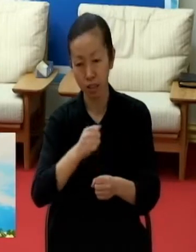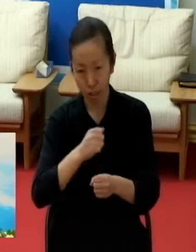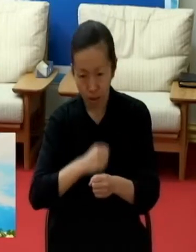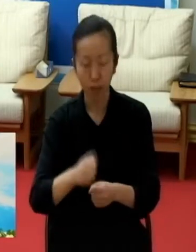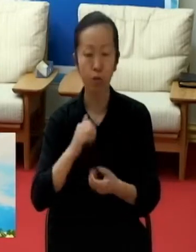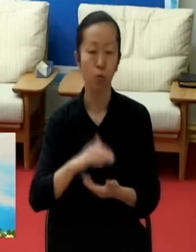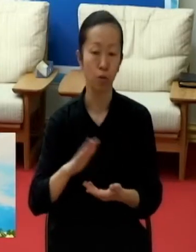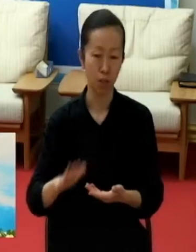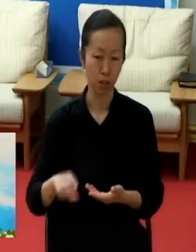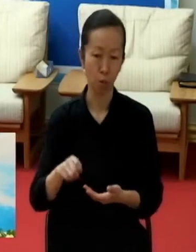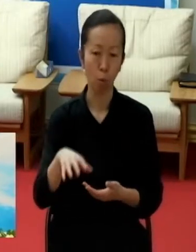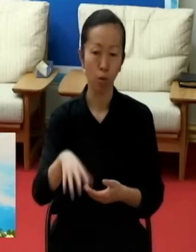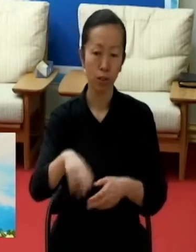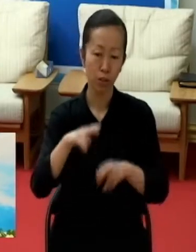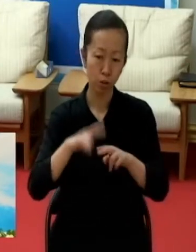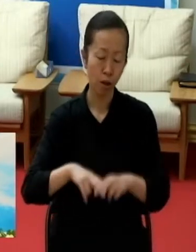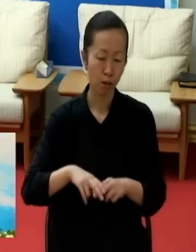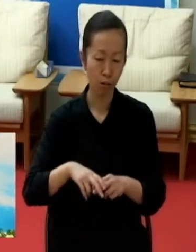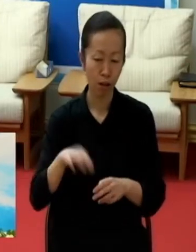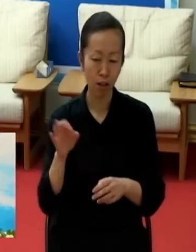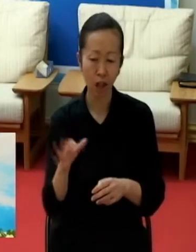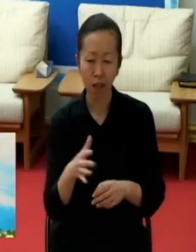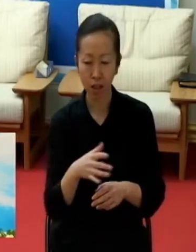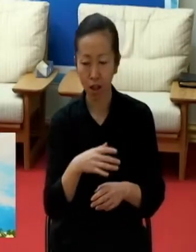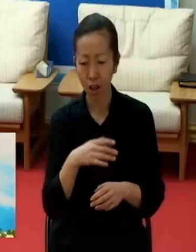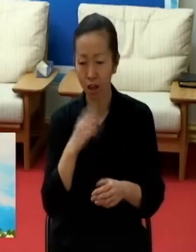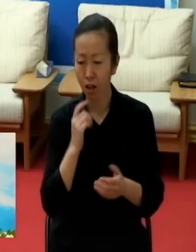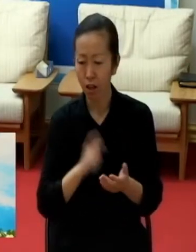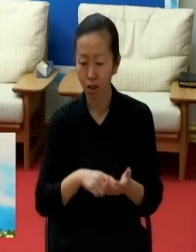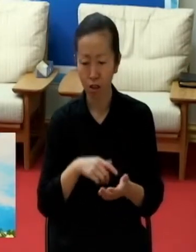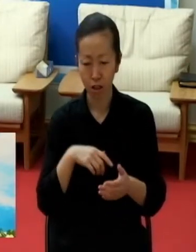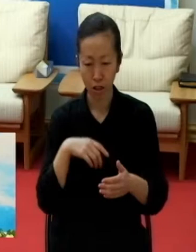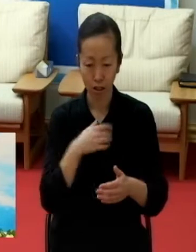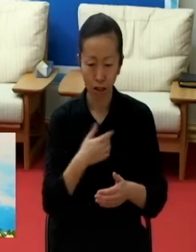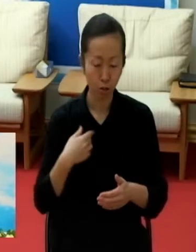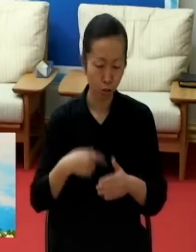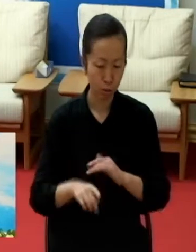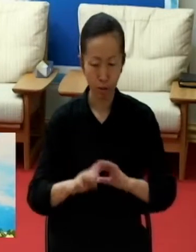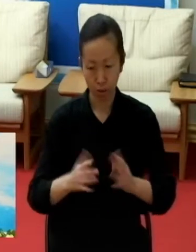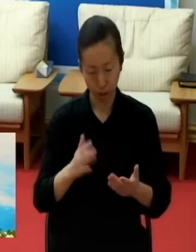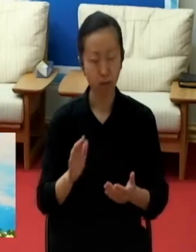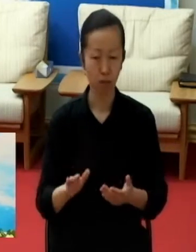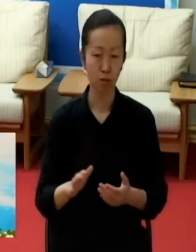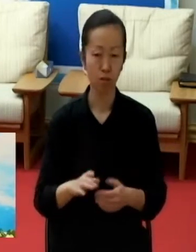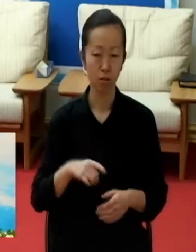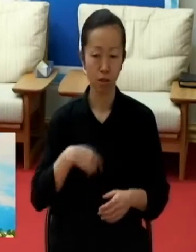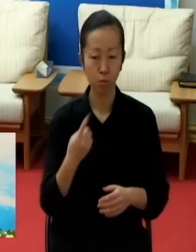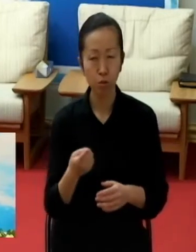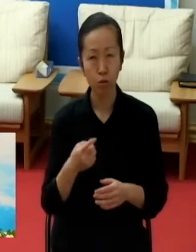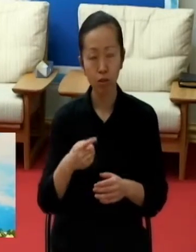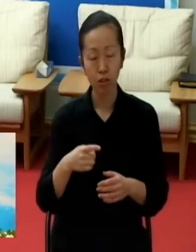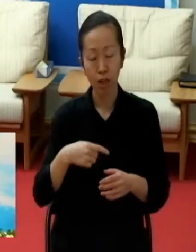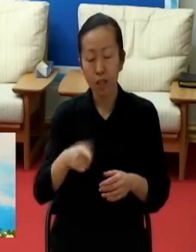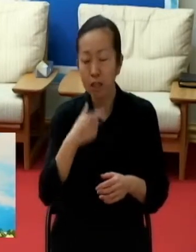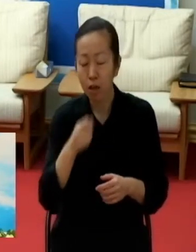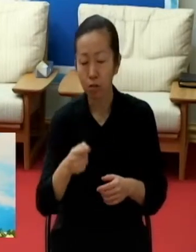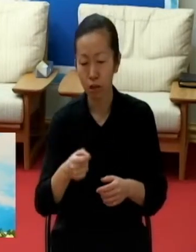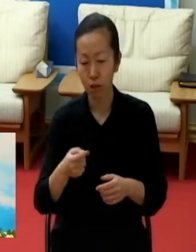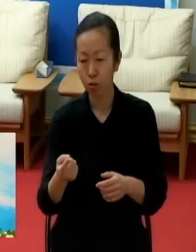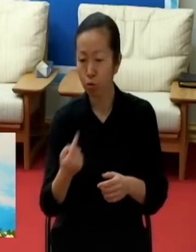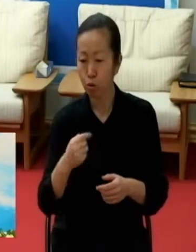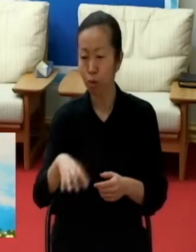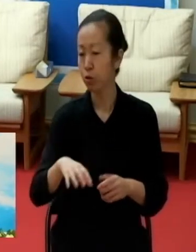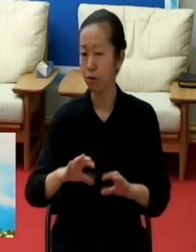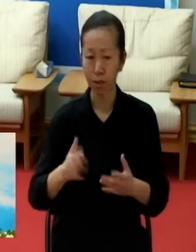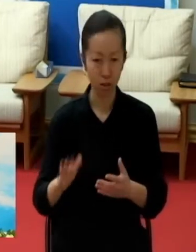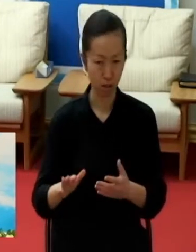。 이곳에서 정말 하나님의 언약과 본론과 결론을 깨닫는다 하면 더 이상 축복이 없는 것이죠. こ